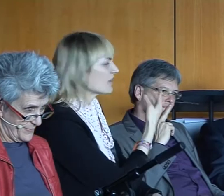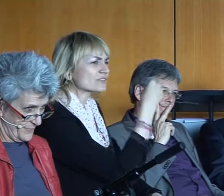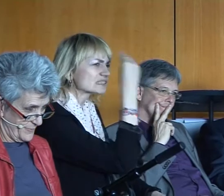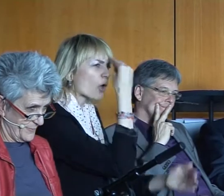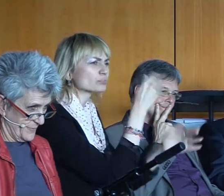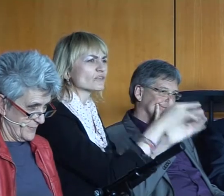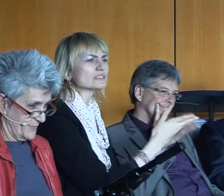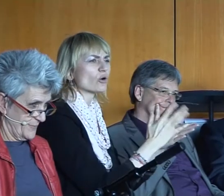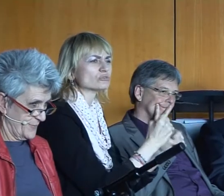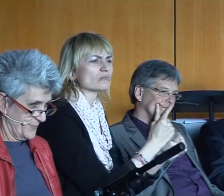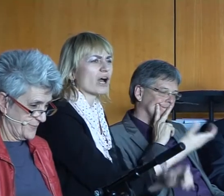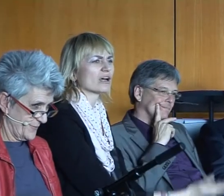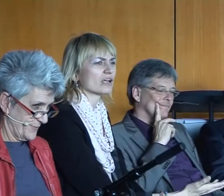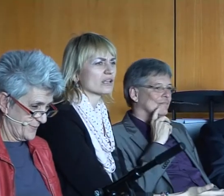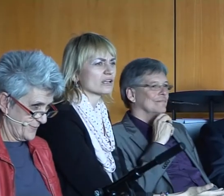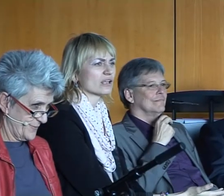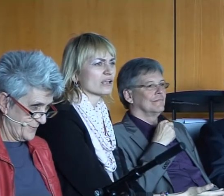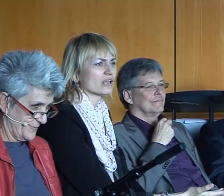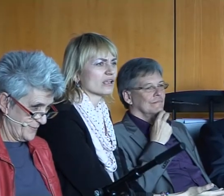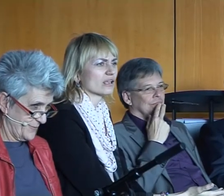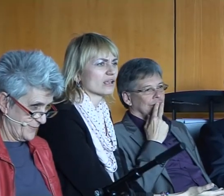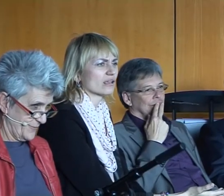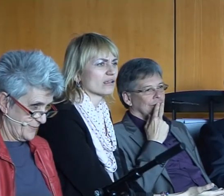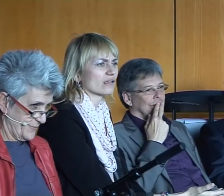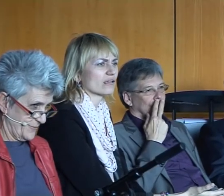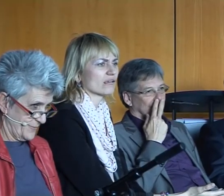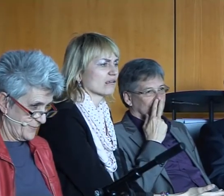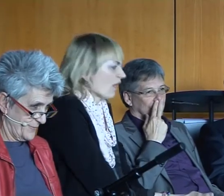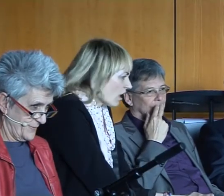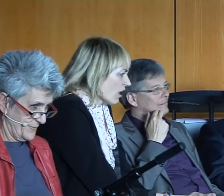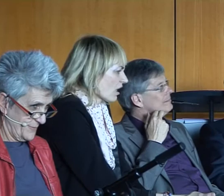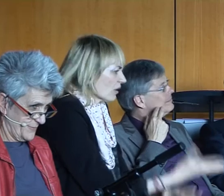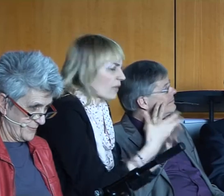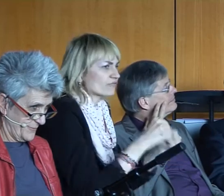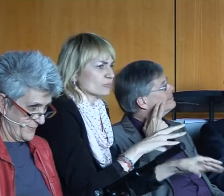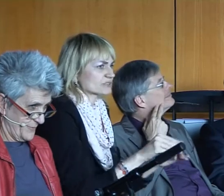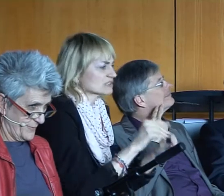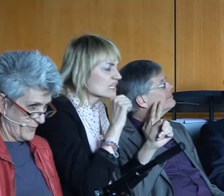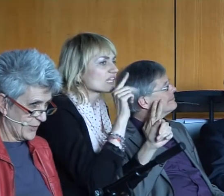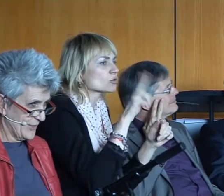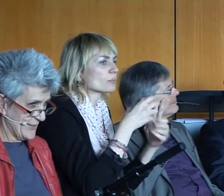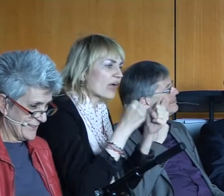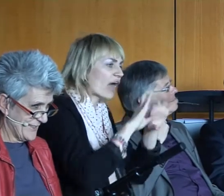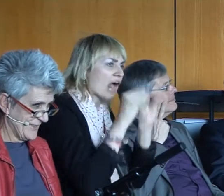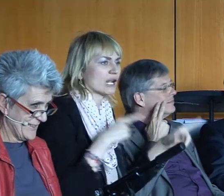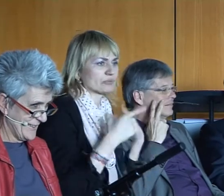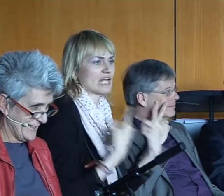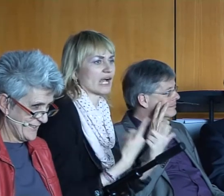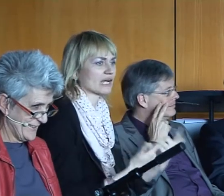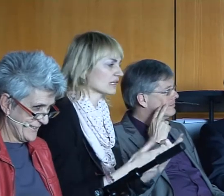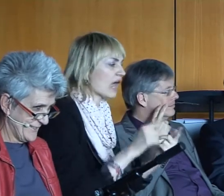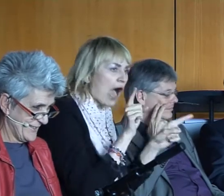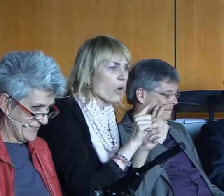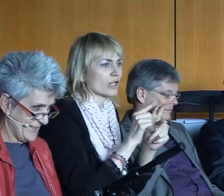Zwischenrufe gedolmetscht? Und die Antwort war, na klar, was glauben Sie, wofür die Dolmetscherinnen da sind? Auch das wird gedolmetscht. Barrierefreiheit heißt ja